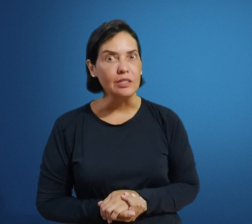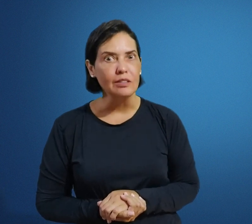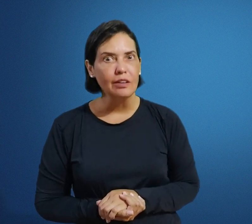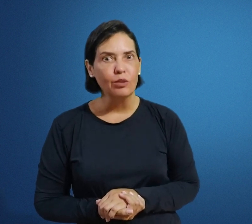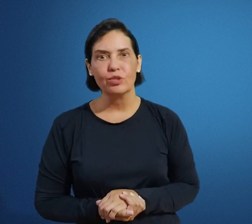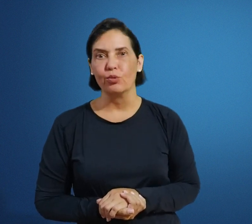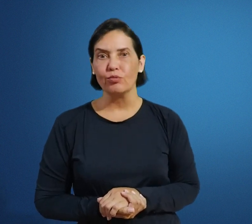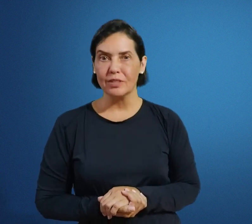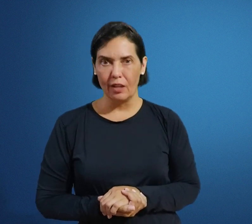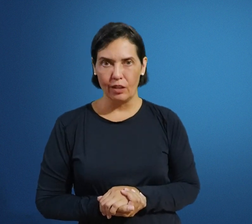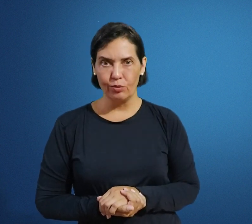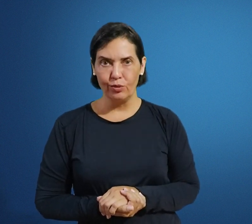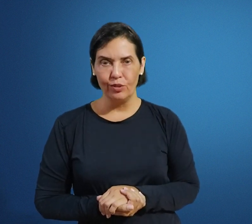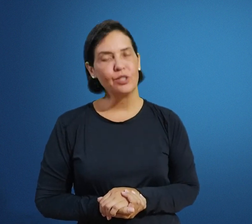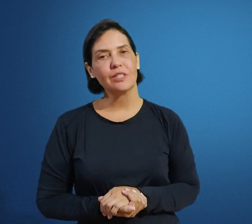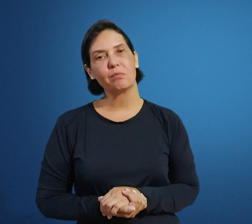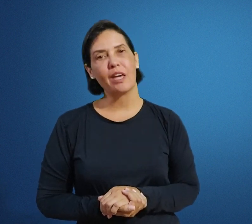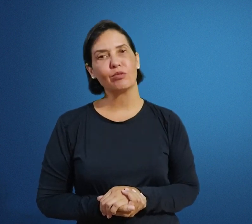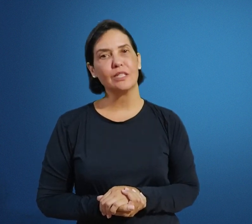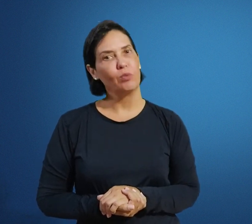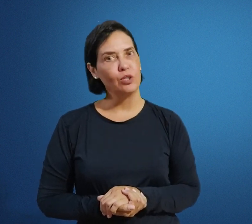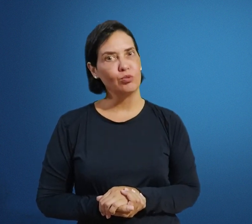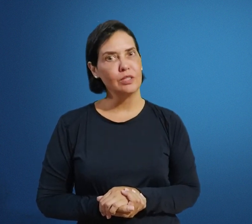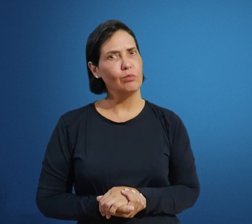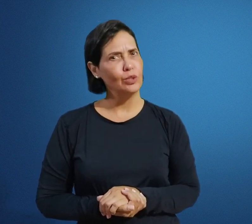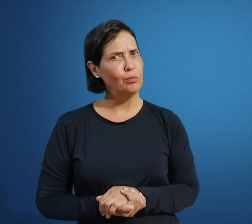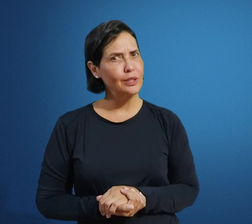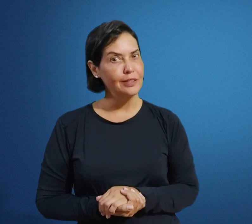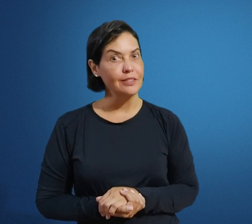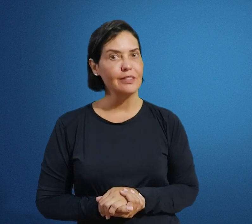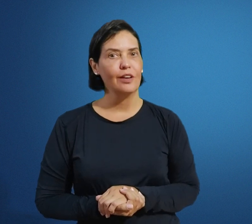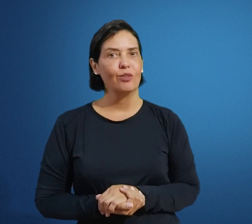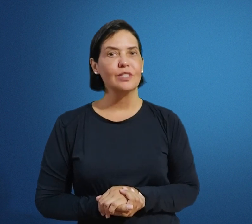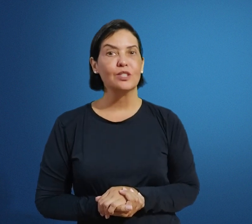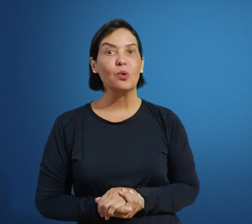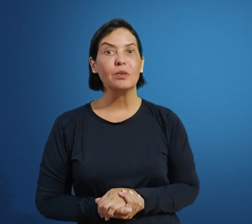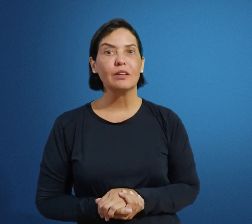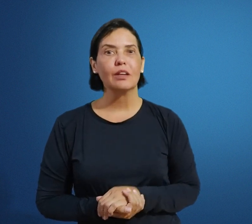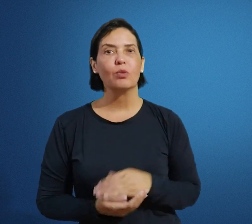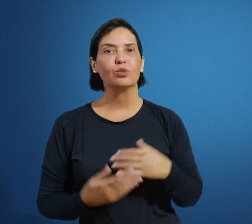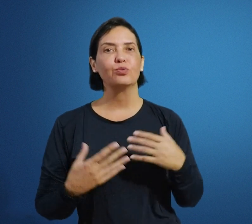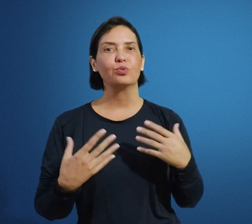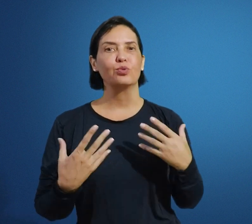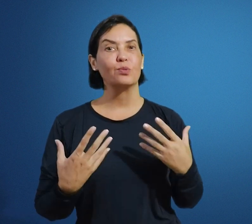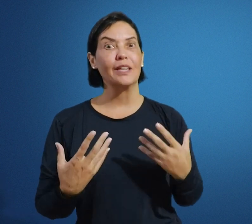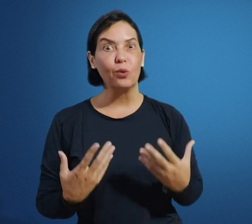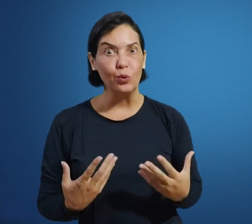Libras, o seu conceito e seus aspectos linguísticos que são muito importantes vocês compreenderem enquanto futuros